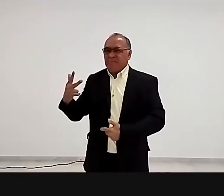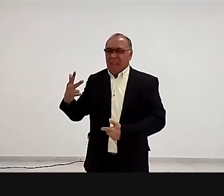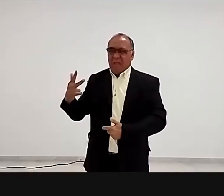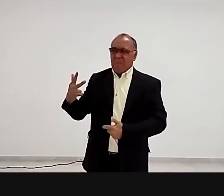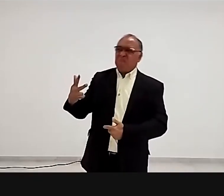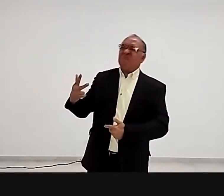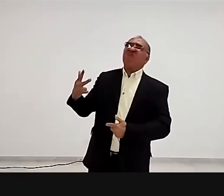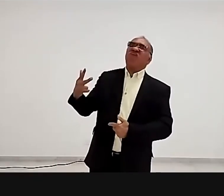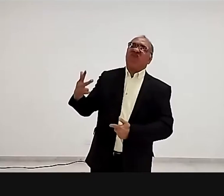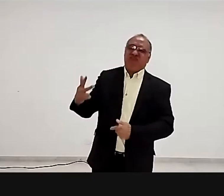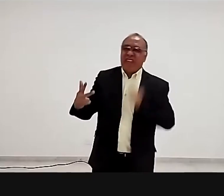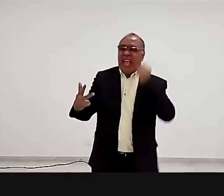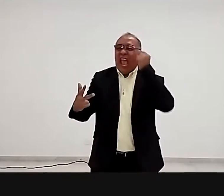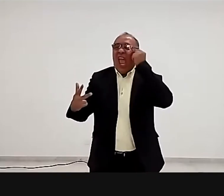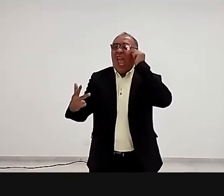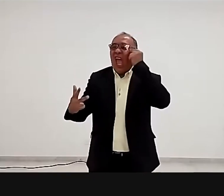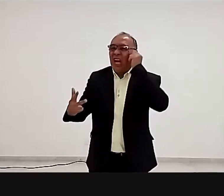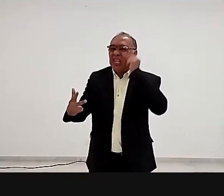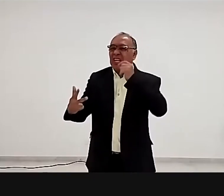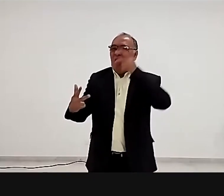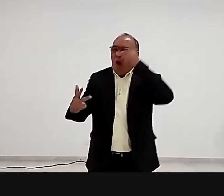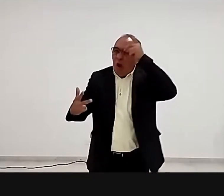a 12